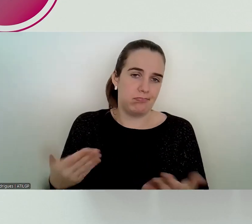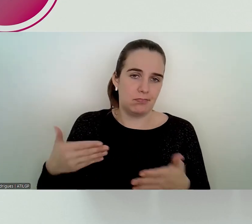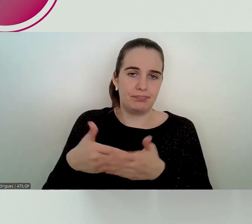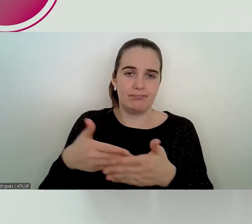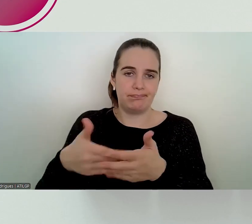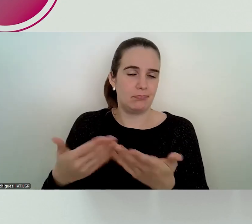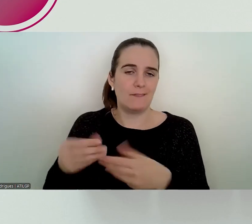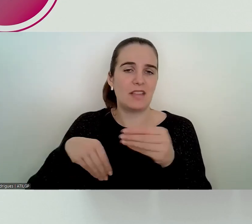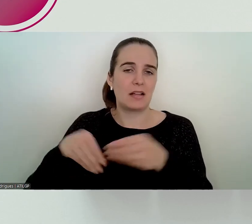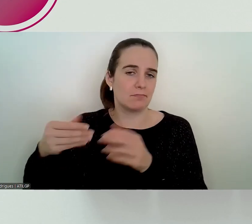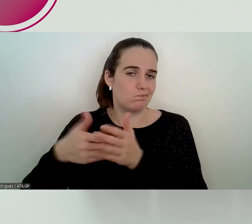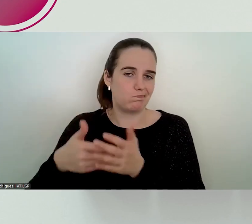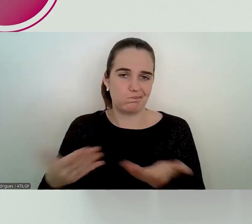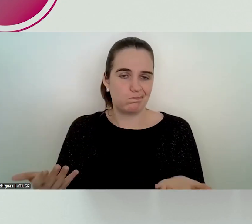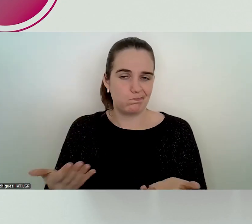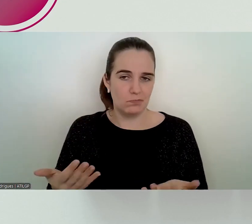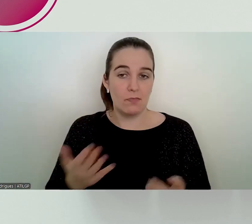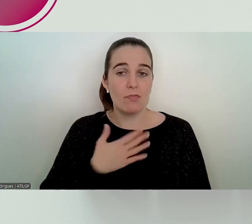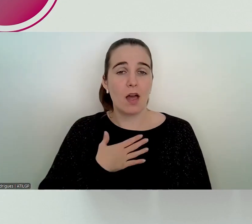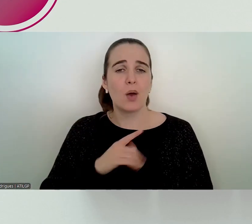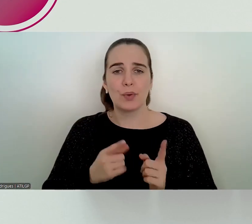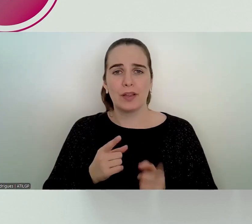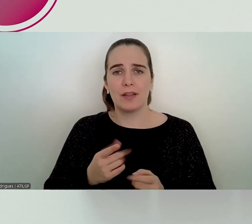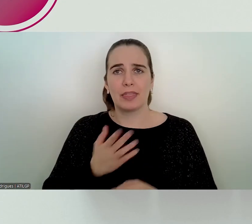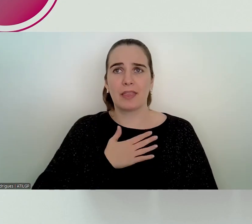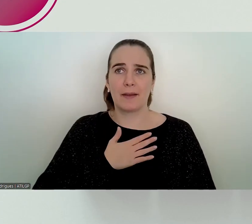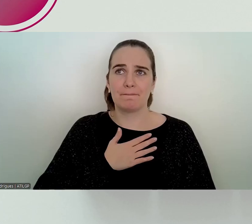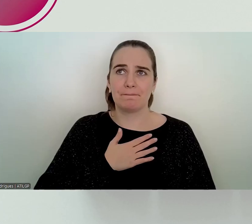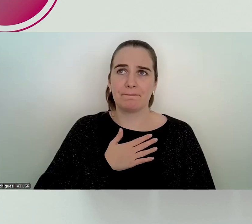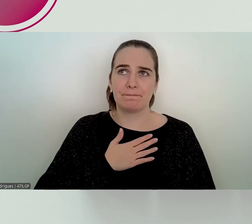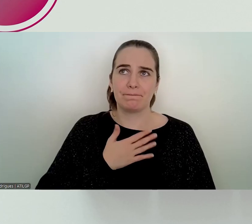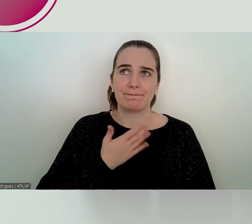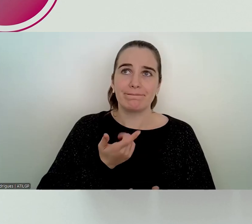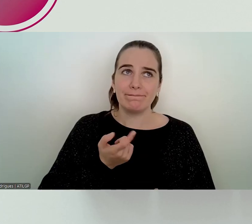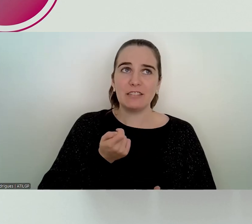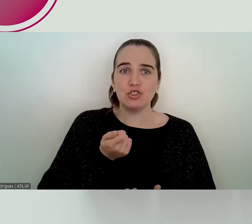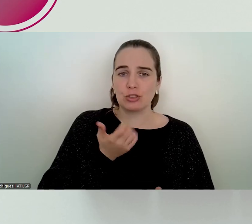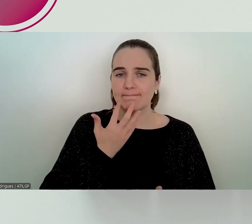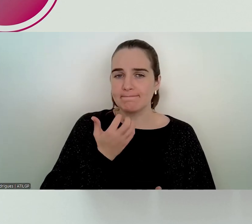maior flexibilização e que nos levam a recear de alguma maneira